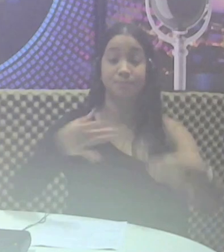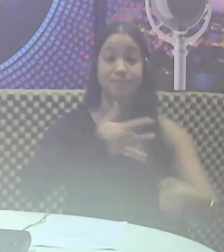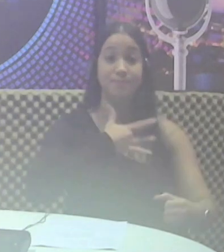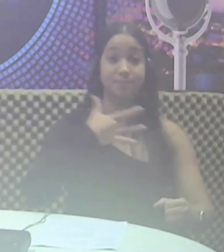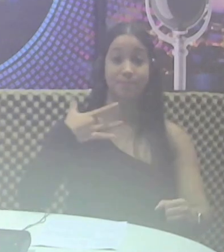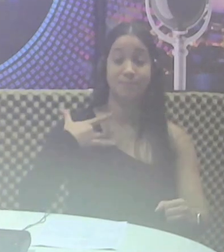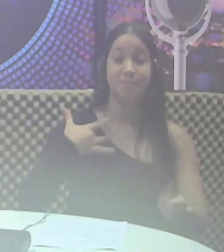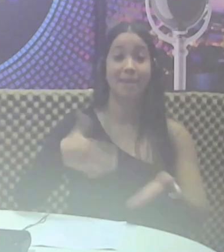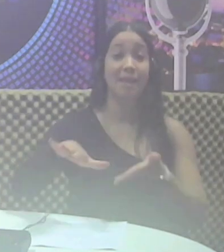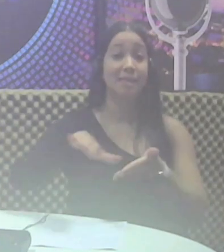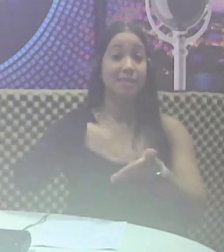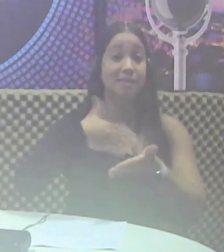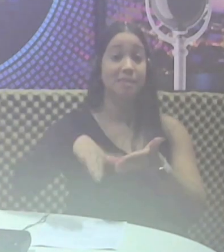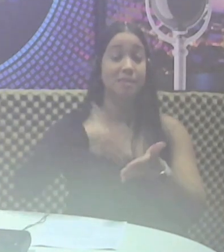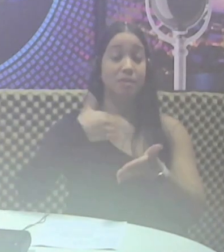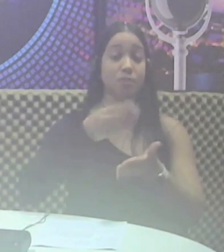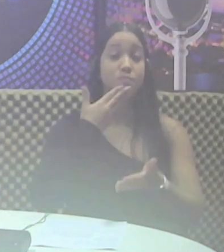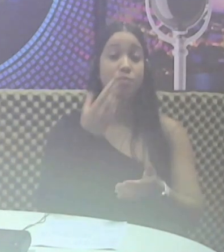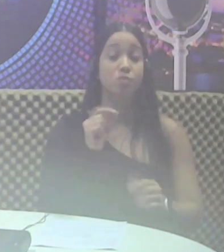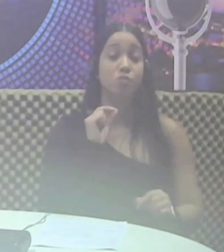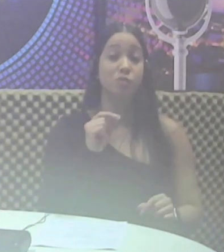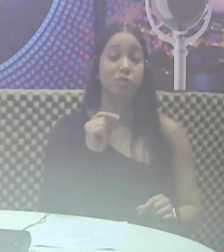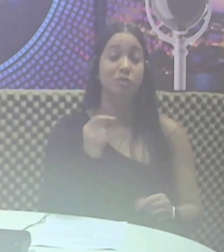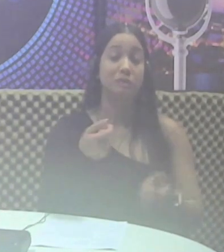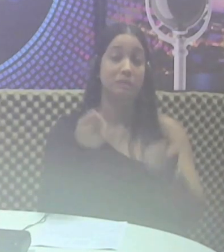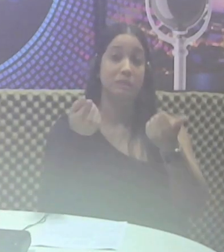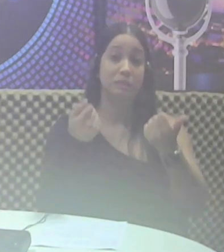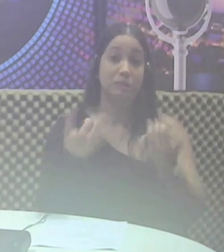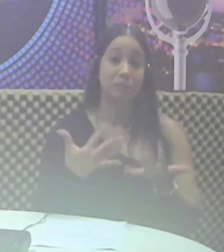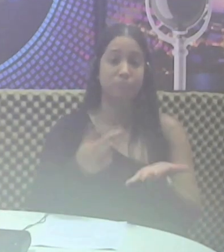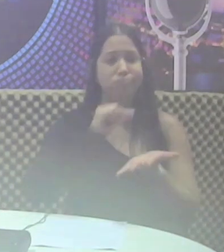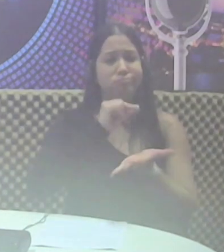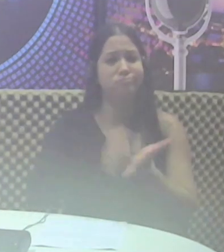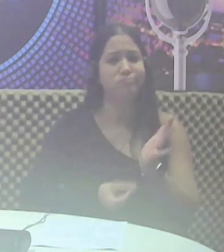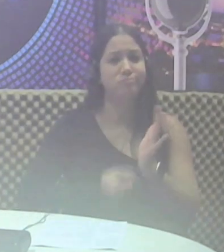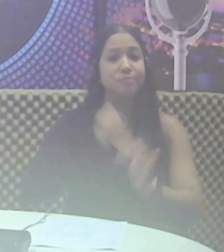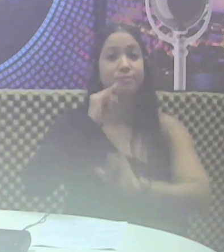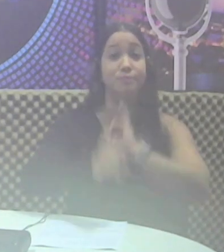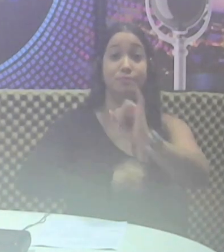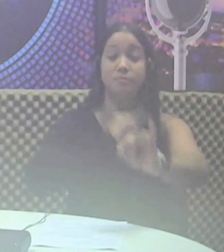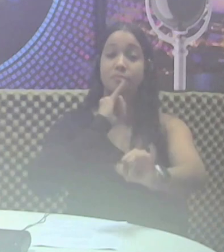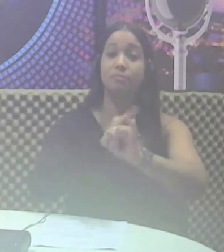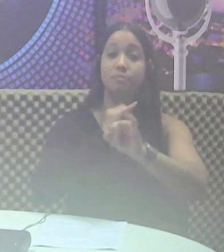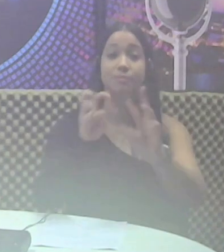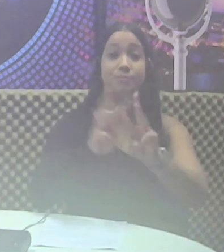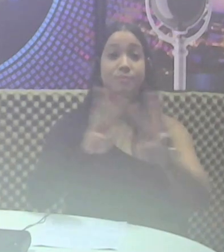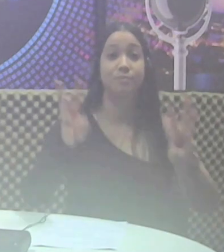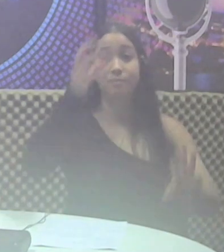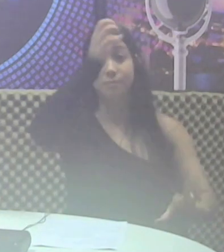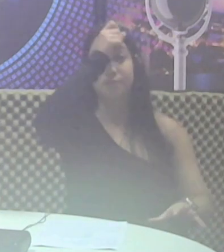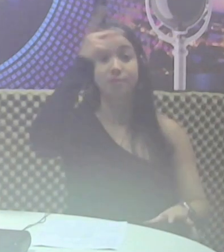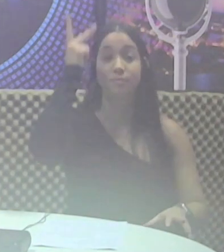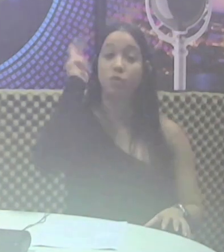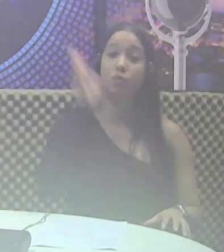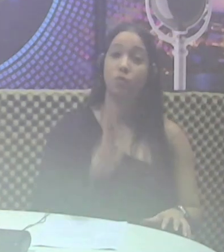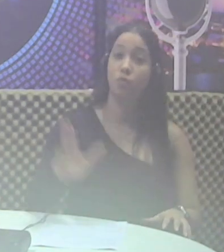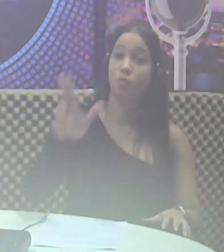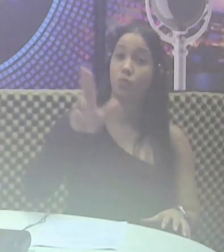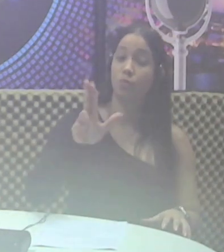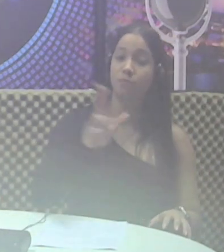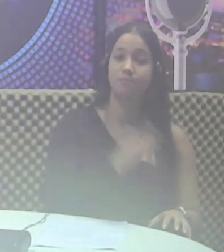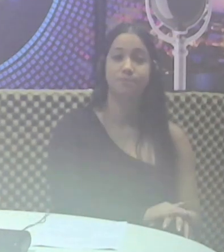a Secretaria estabeleceu a necessidade de fazer o cadastro online pelo portal da Prefeitura de Uberlândia.